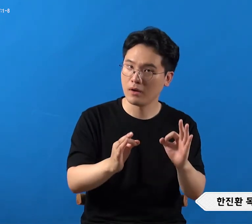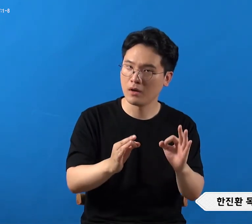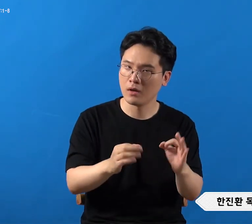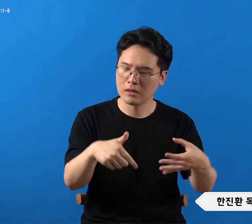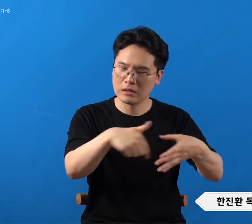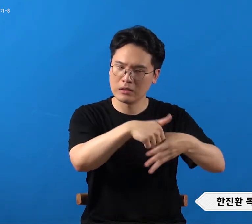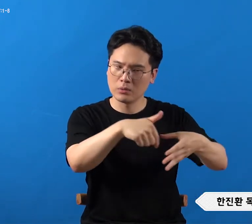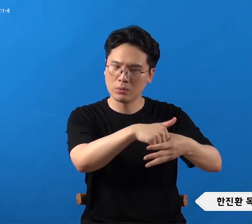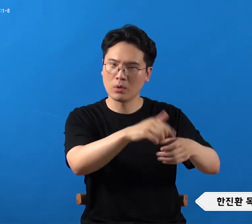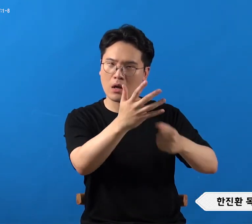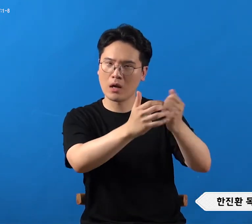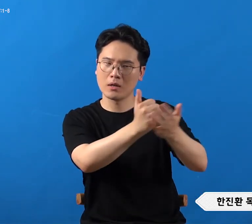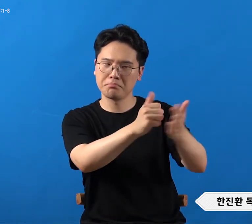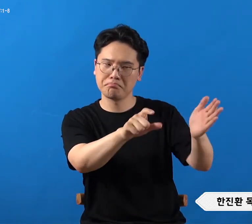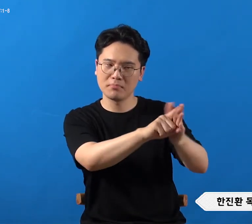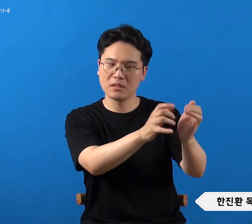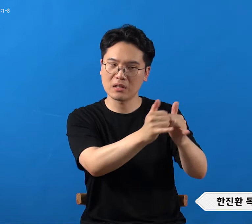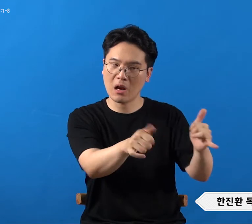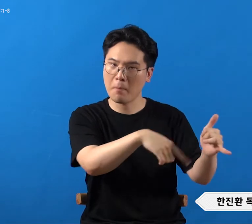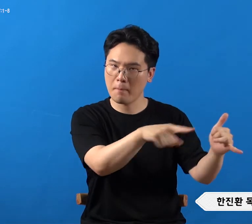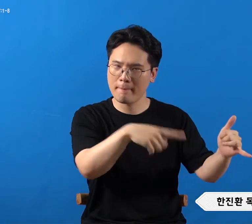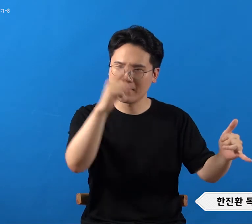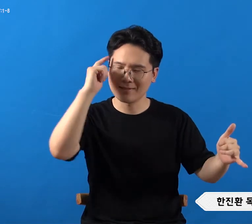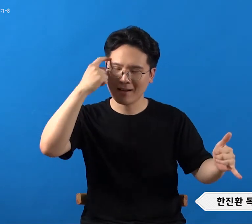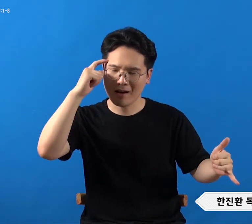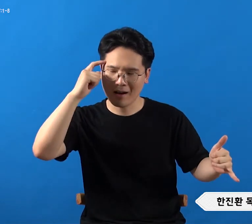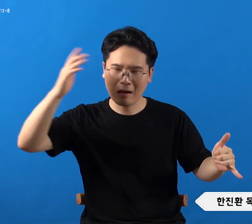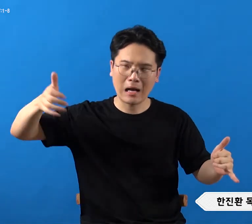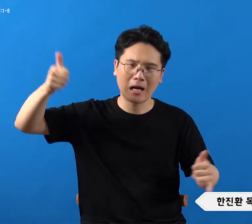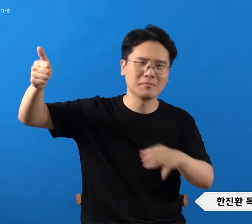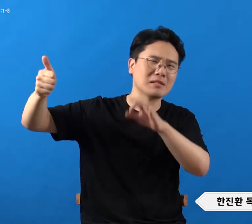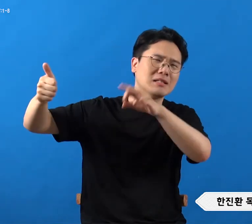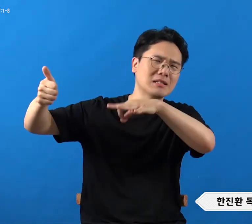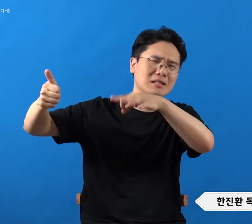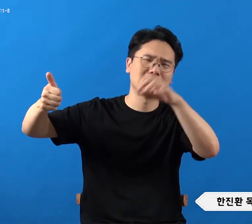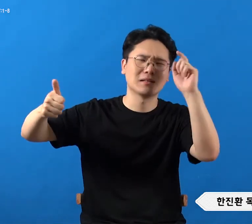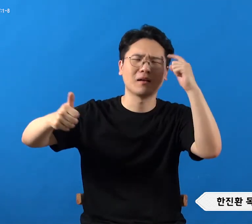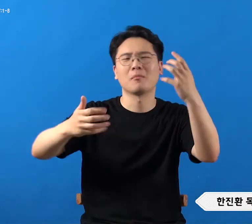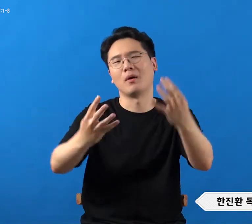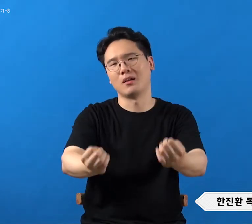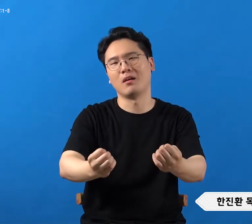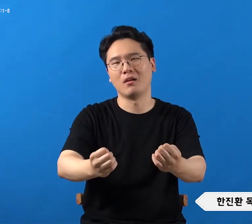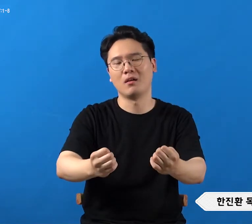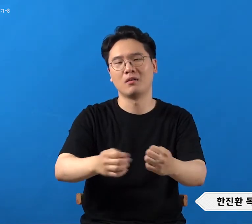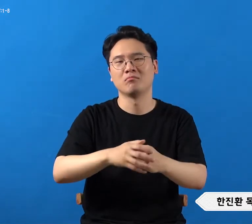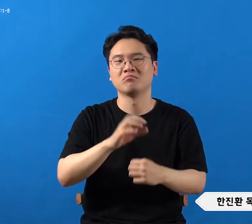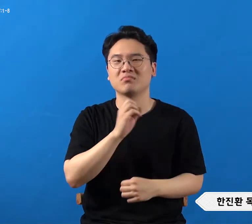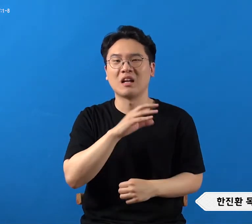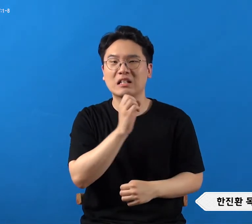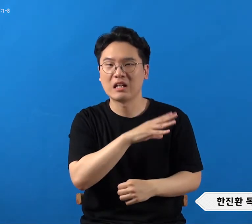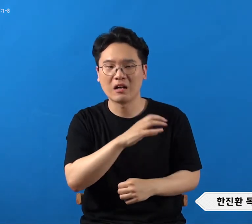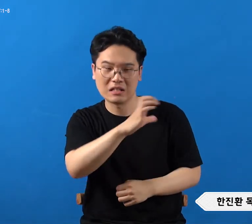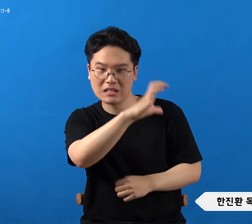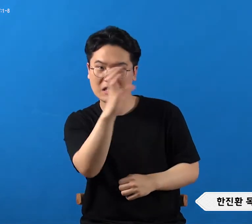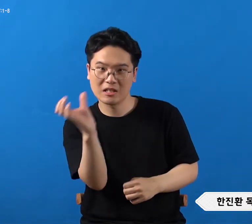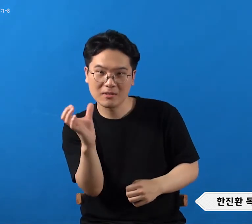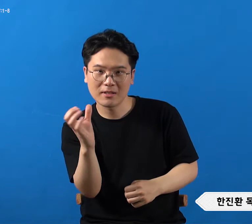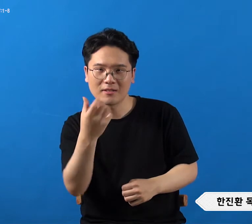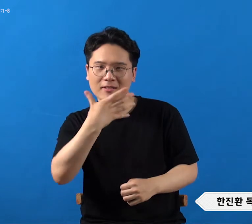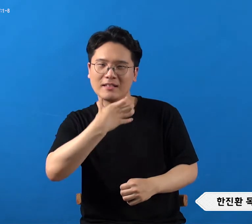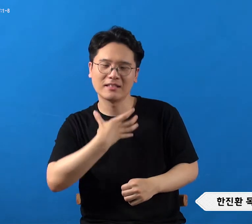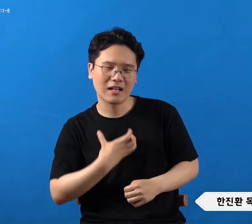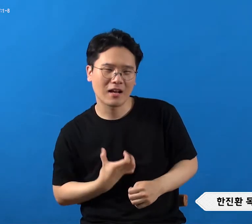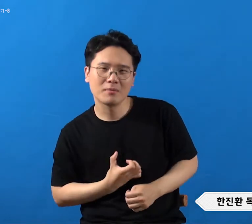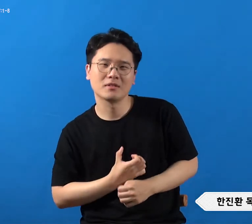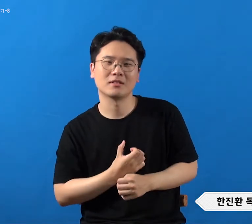많다는 것입니다. 어떤 사람은 하나님을 그냥 크리스마스 때 선물이나 한 번씩 안겨주는 산타크로스 할아버지 정도로,